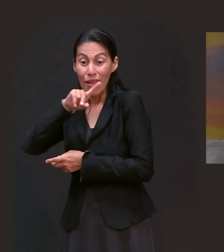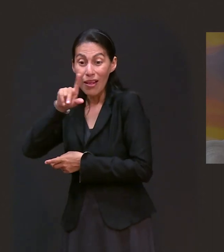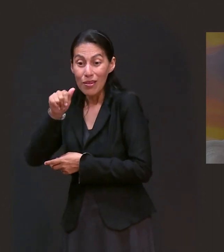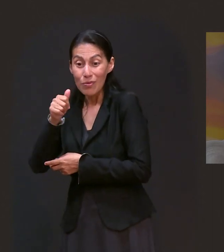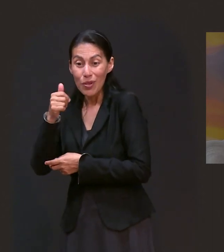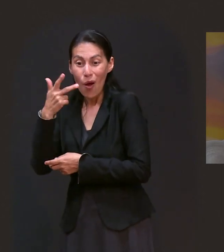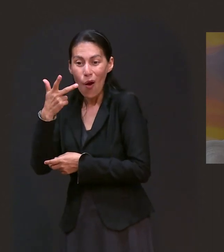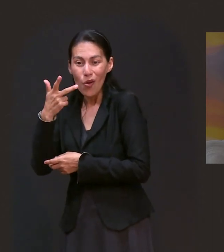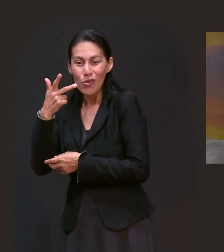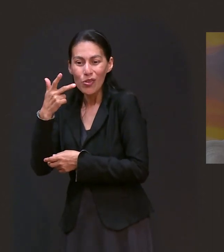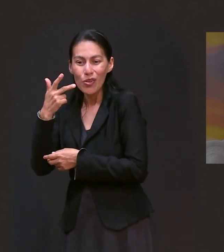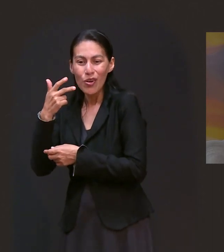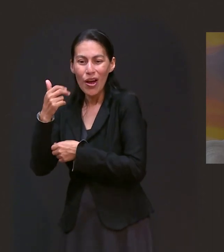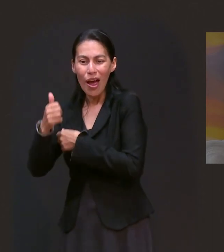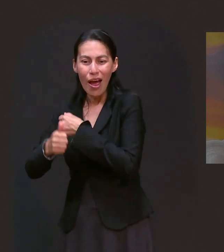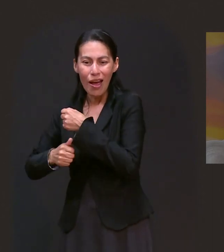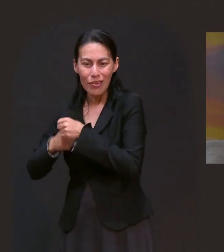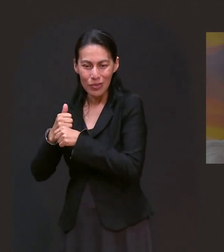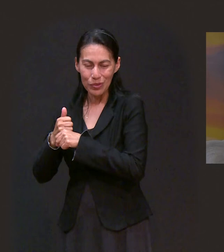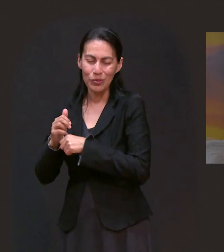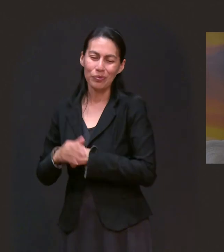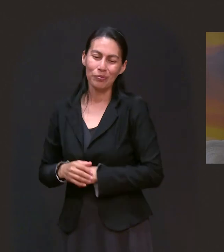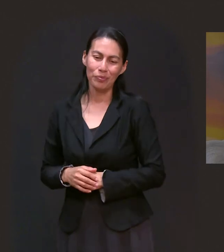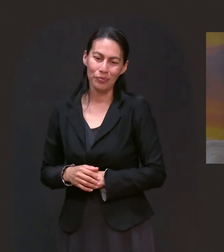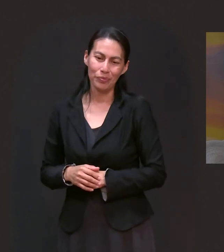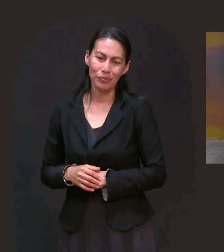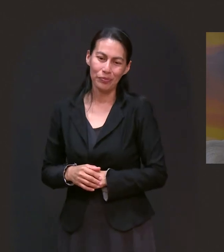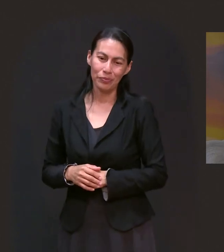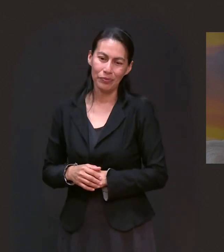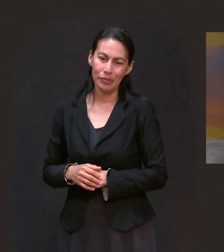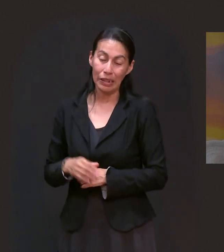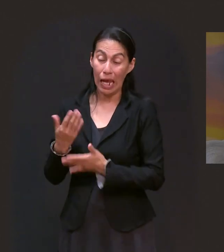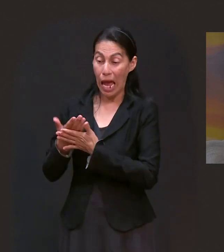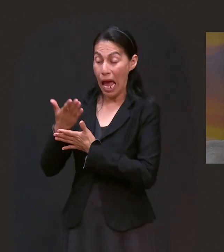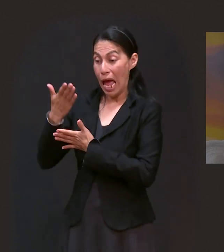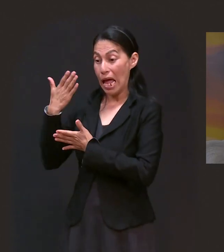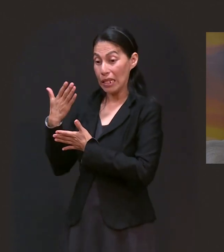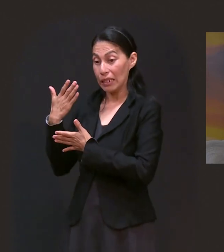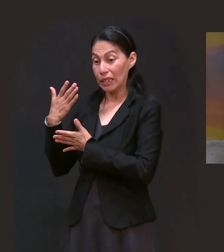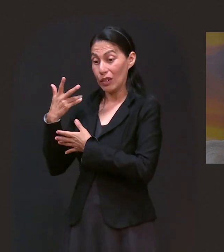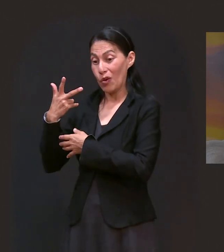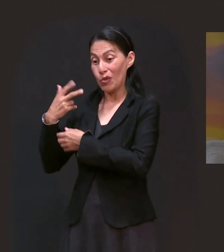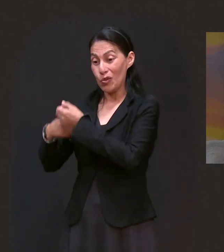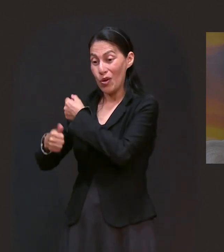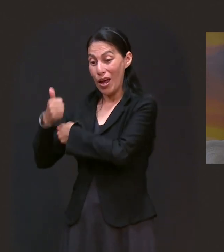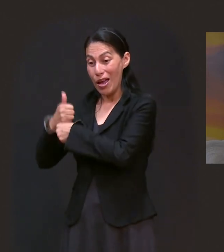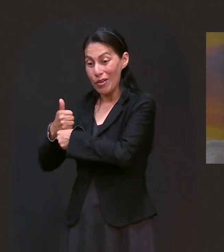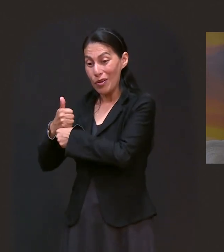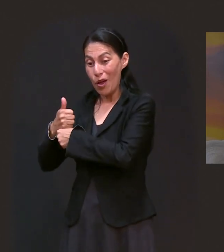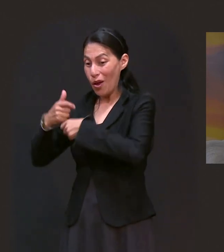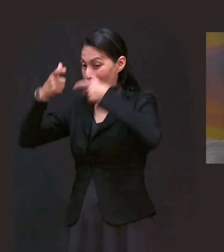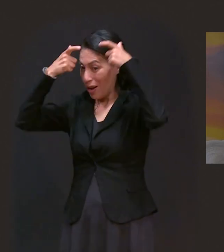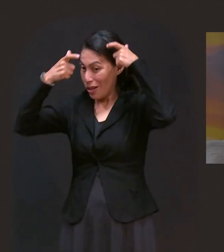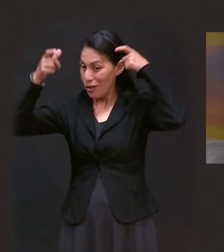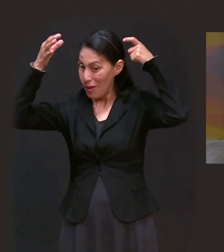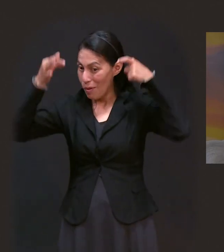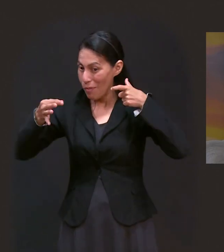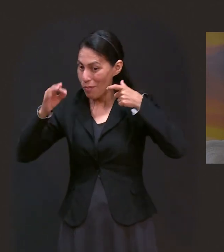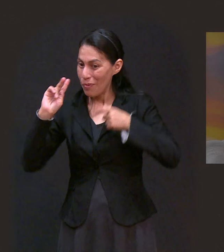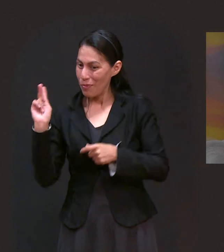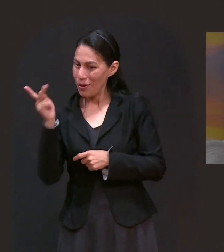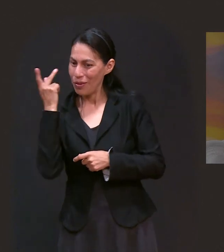que ese fue como nuestro primer encuentro después de ocho años de de la graduación de la preparatoria digamos